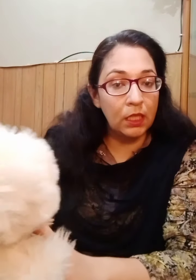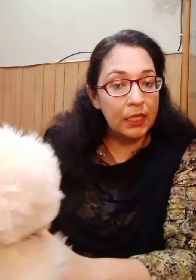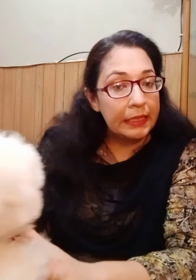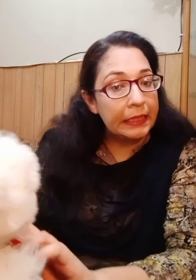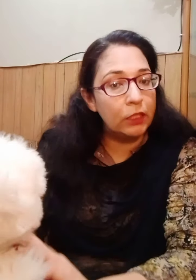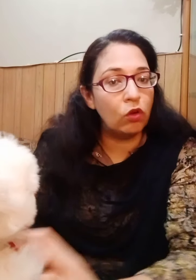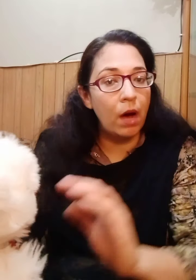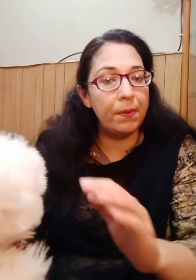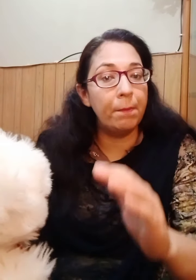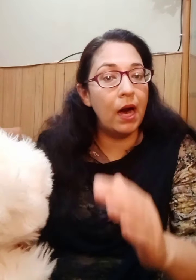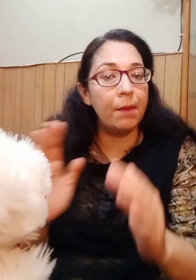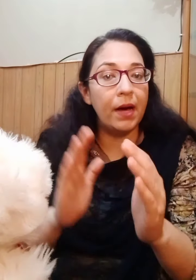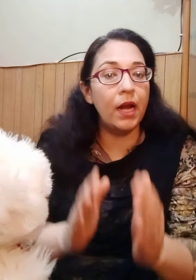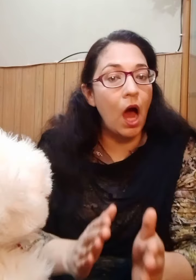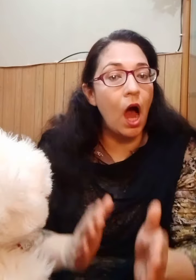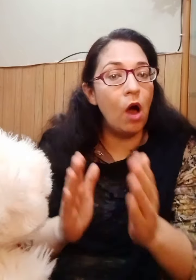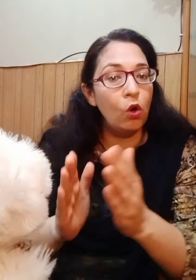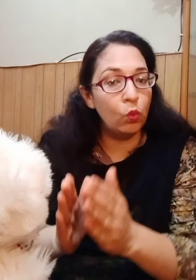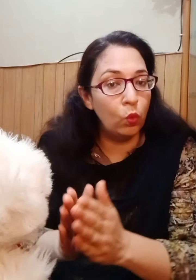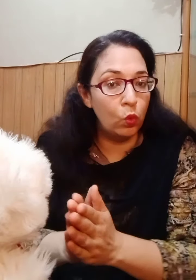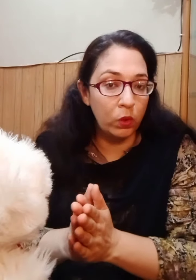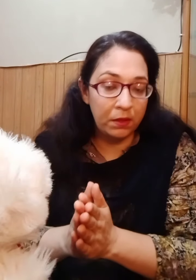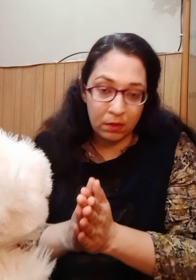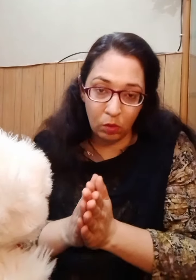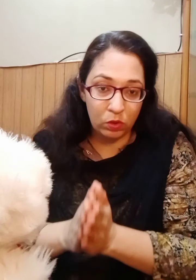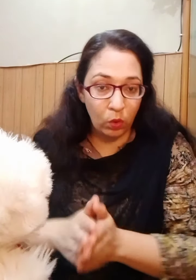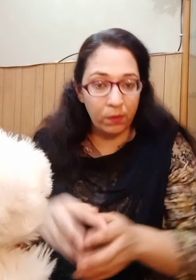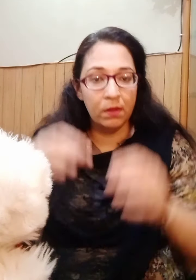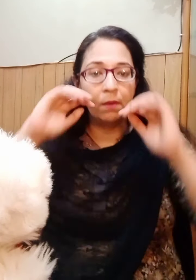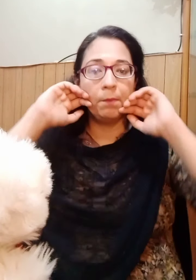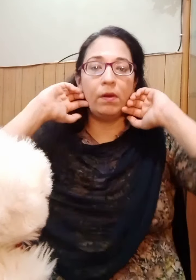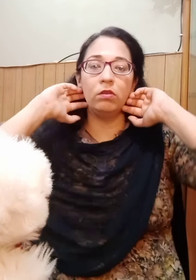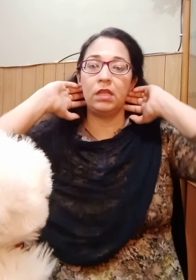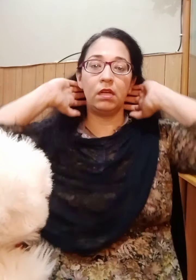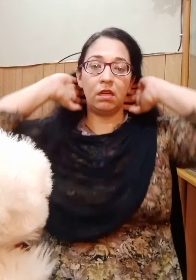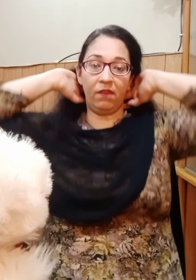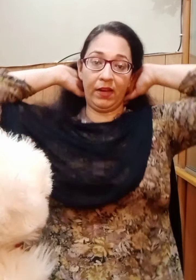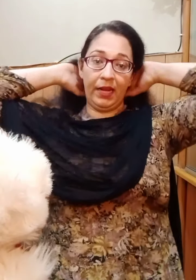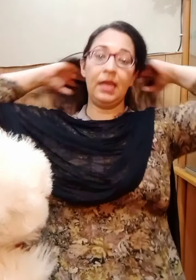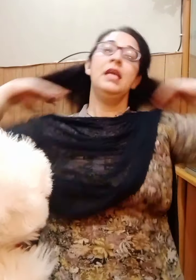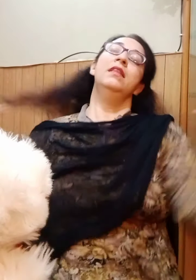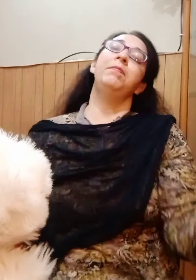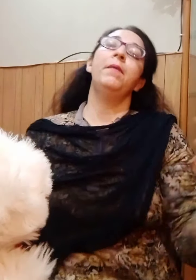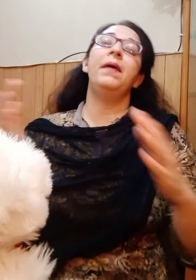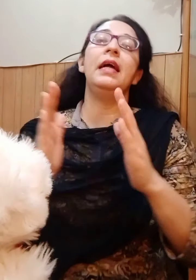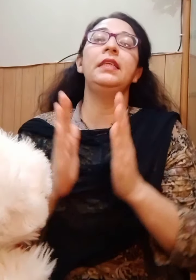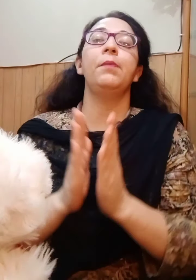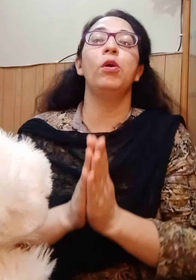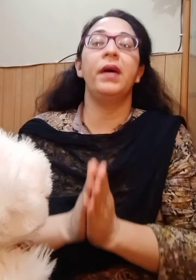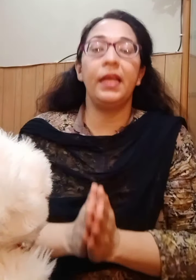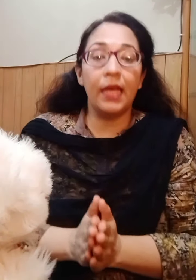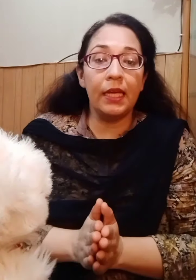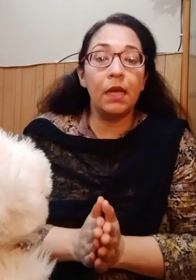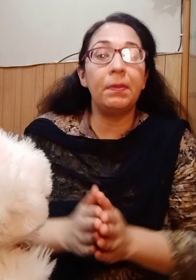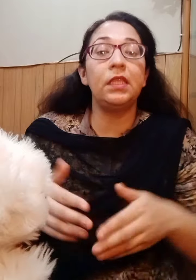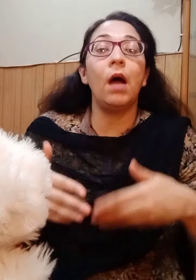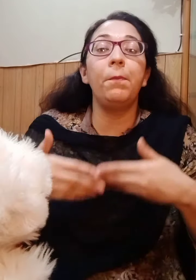स्कोर आपने बार-बार आ और पुलिस को उसे सब्सक्राइब कर